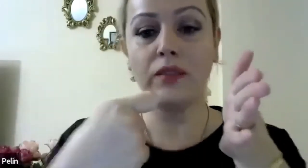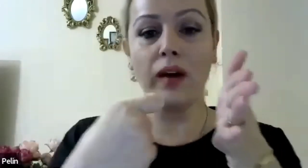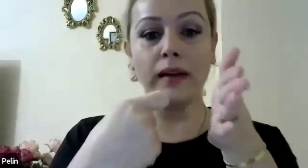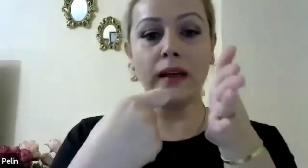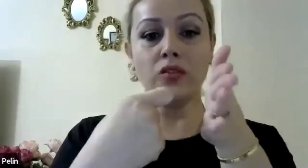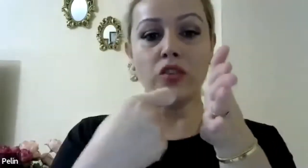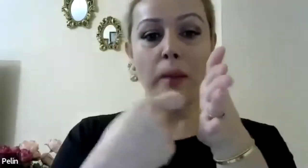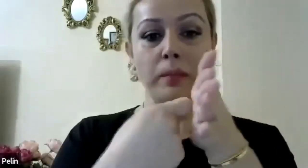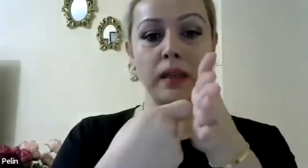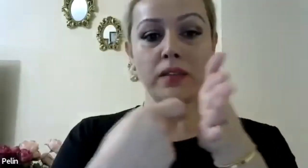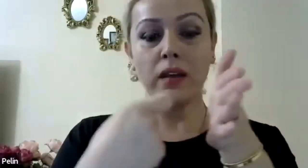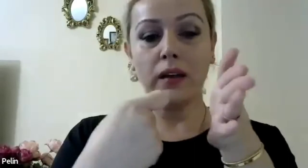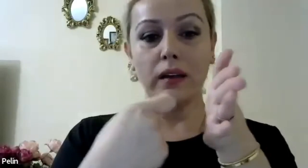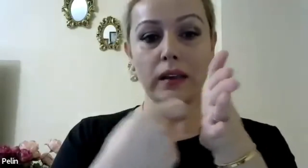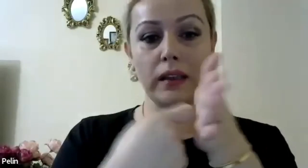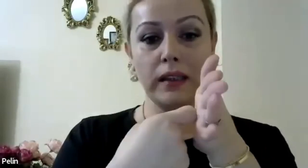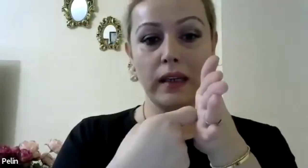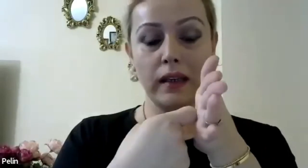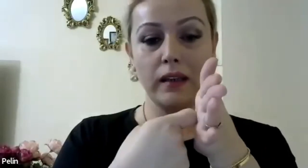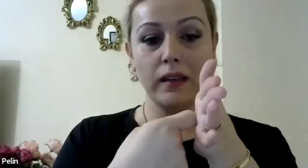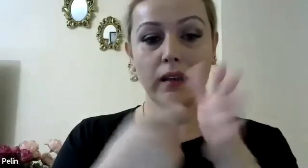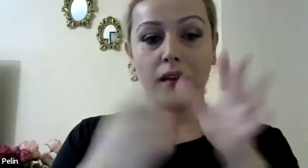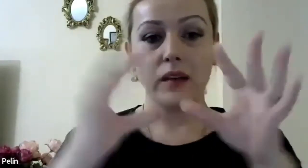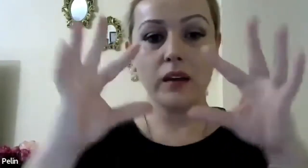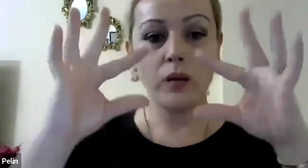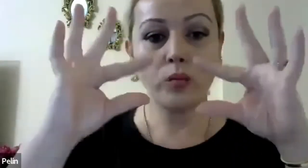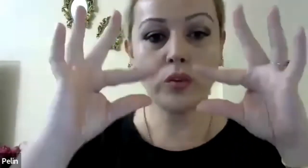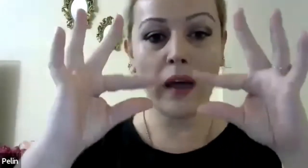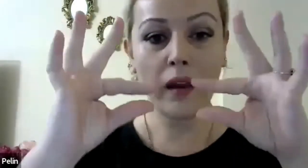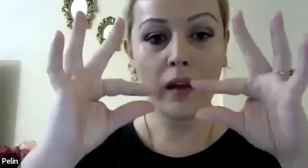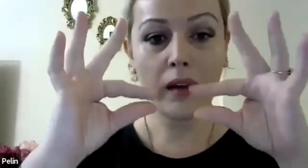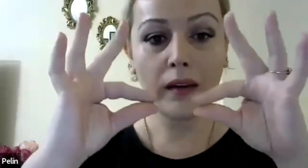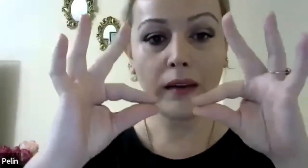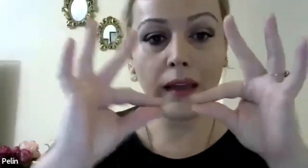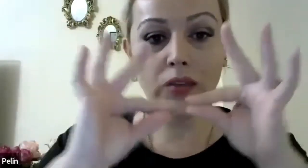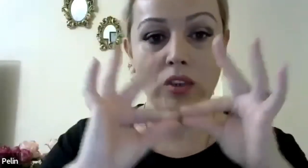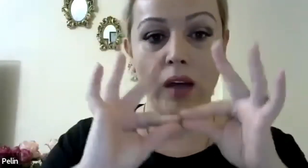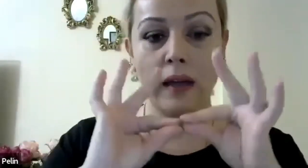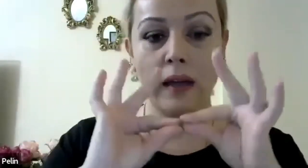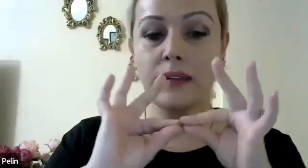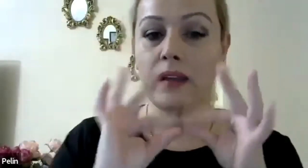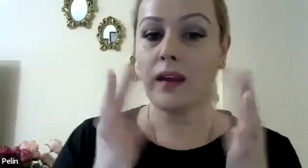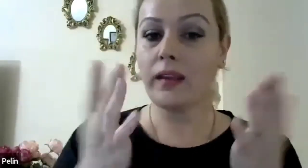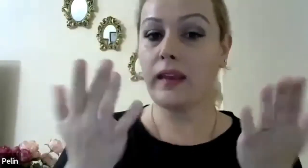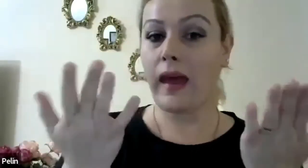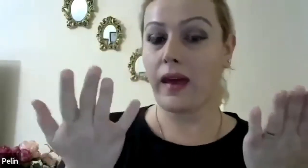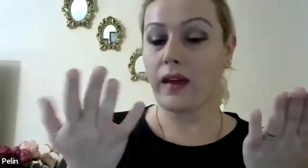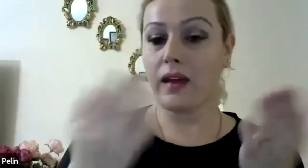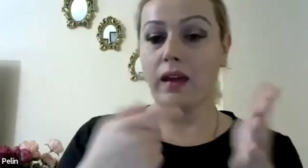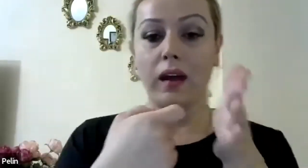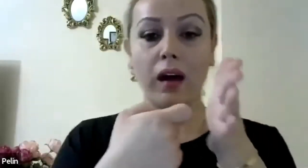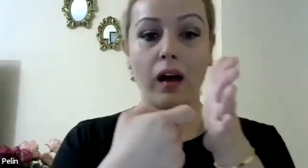defa değdireceğim. Bir, iki. Bu da ne işareti? Ne?